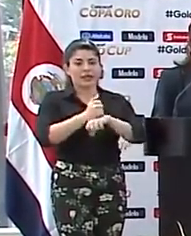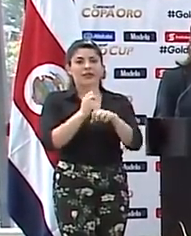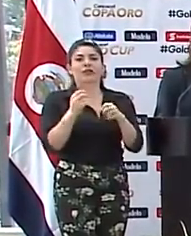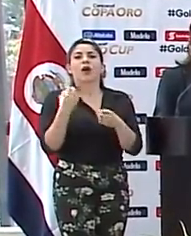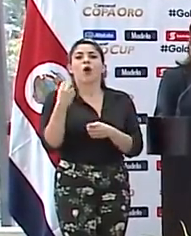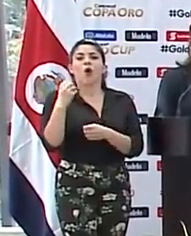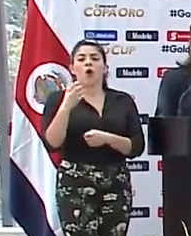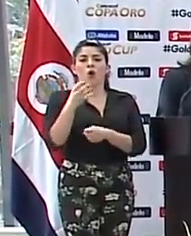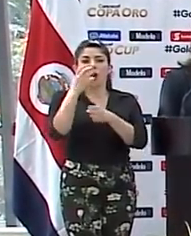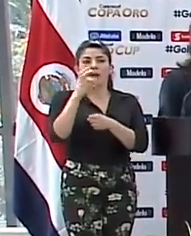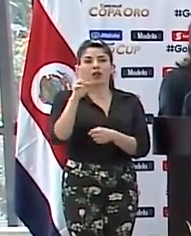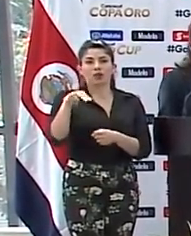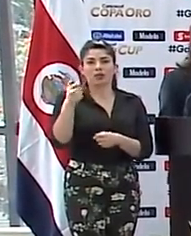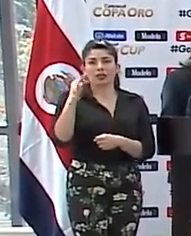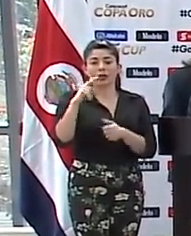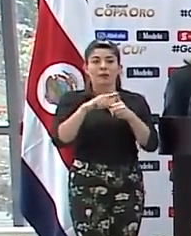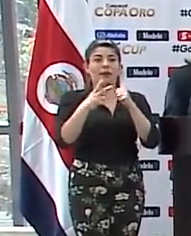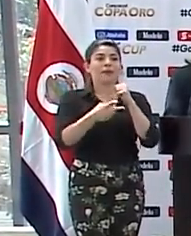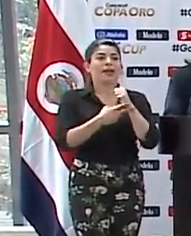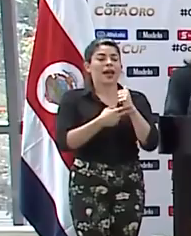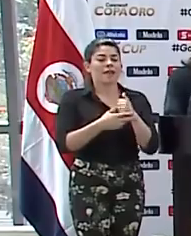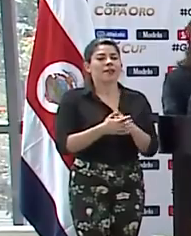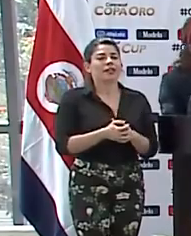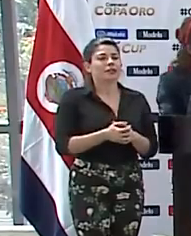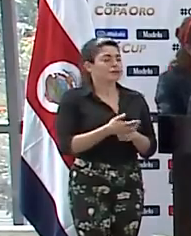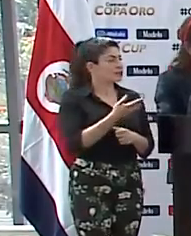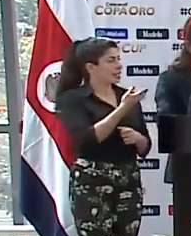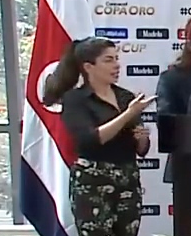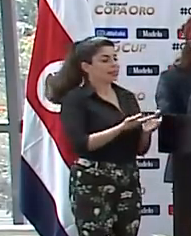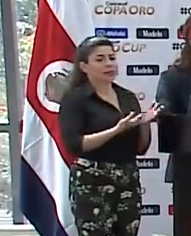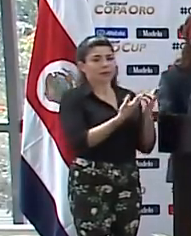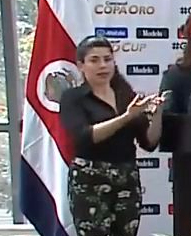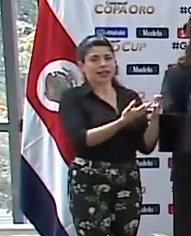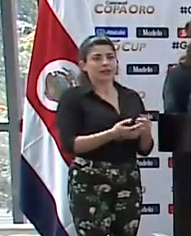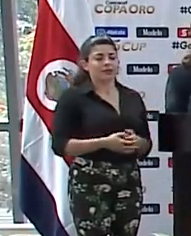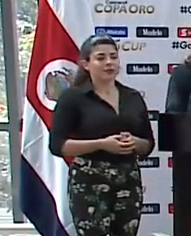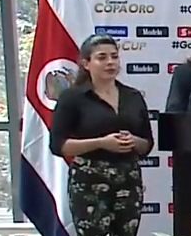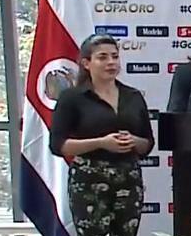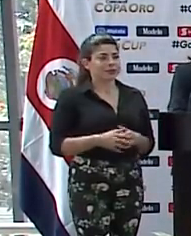Oro 2019 por primera vez con este presente.